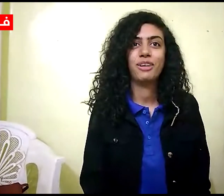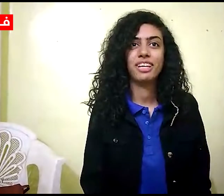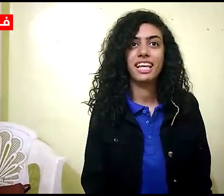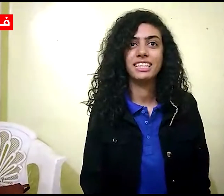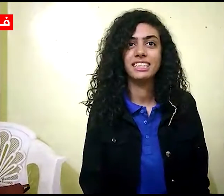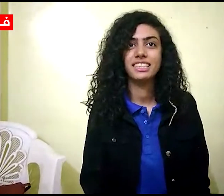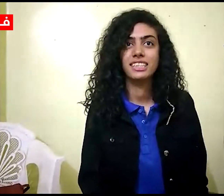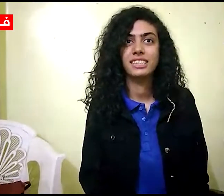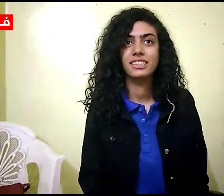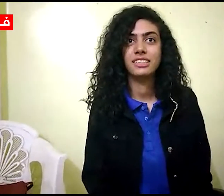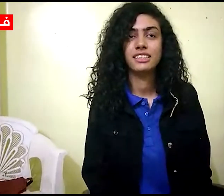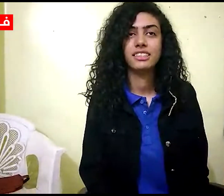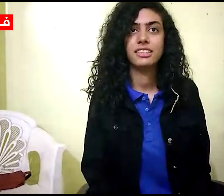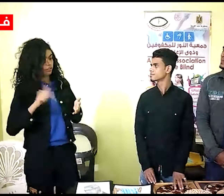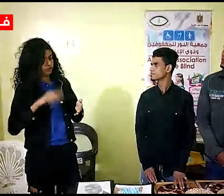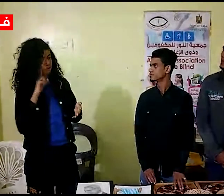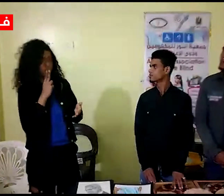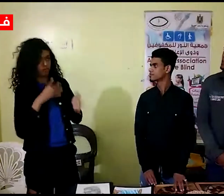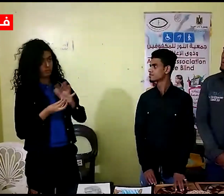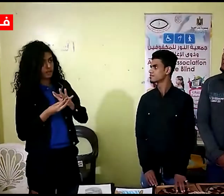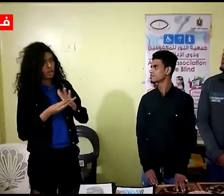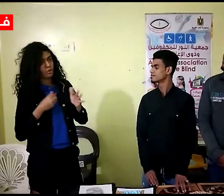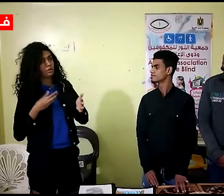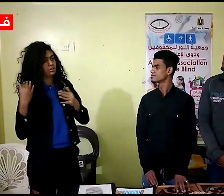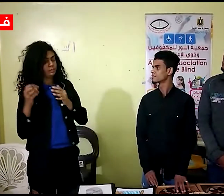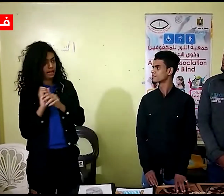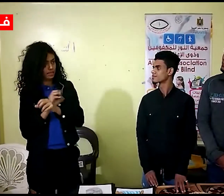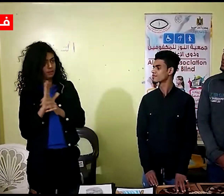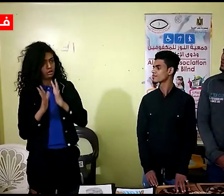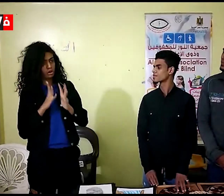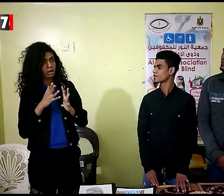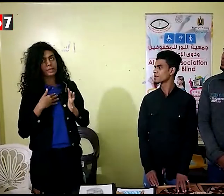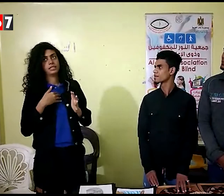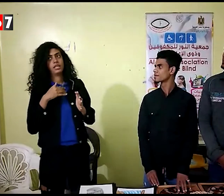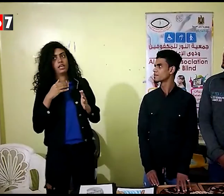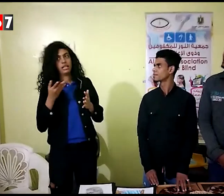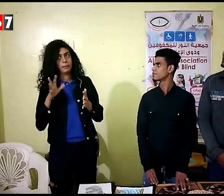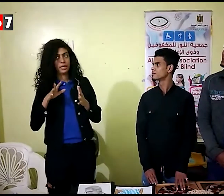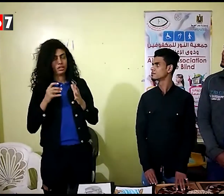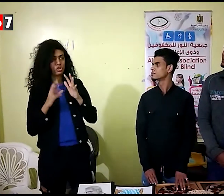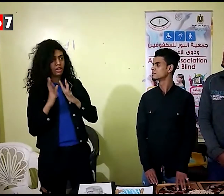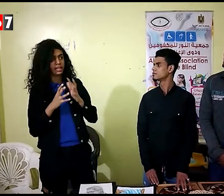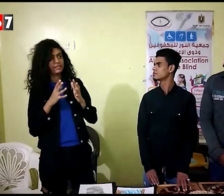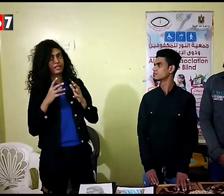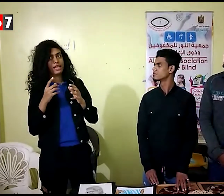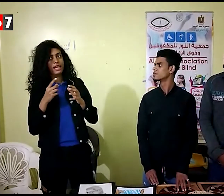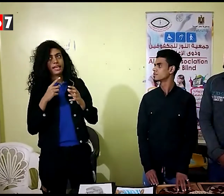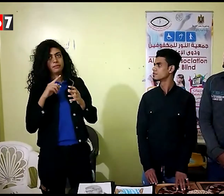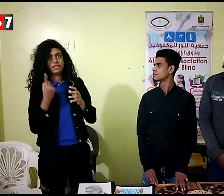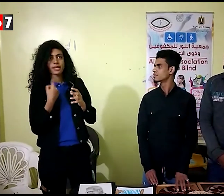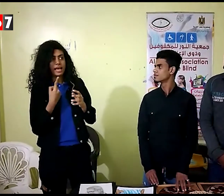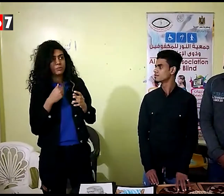طب انت ايه الحاجات اللي بتساعديهم فيها يعني، شايفه نفسك بتقدر تساعديهم فيها؟ هم لو احتاجوا ترجمه في اي وقت في الجامعه بتكون موجوده